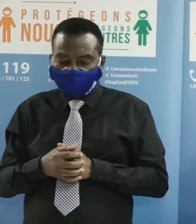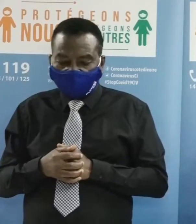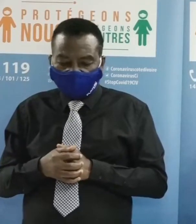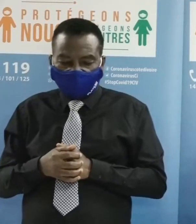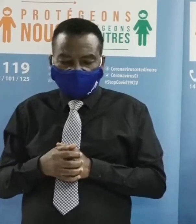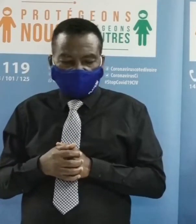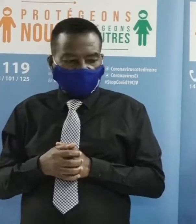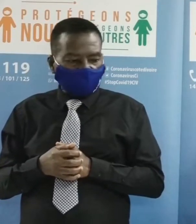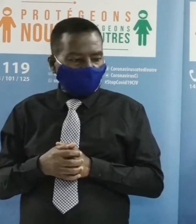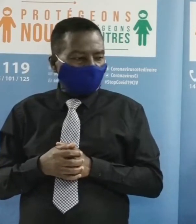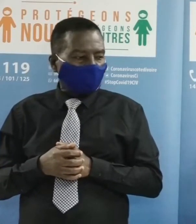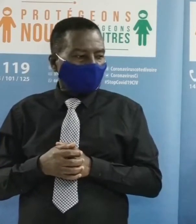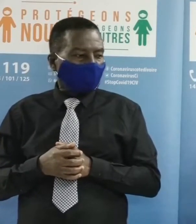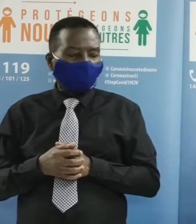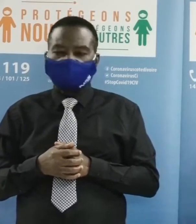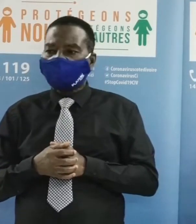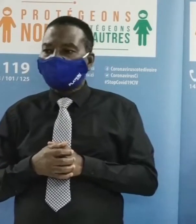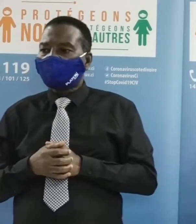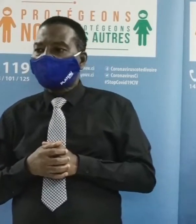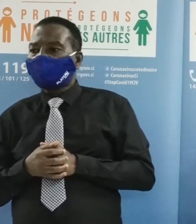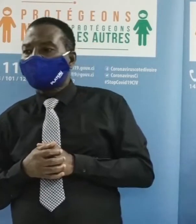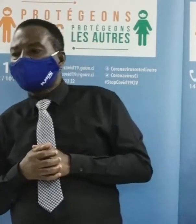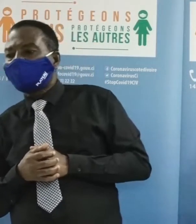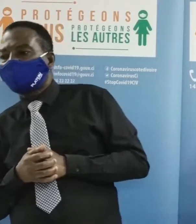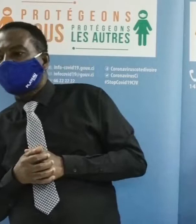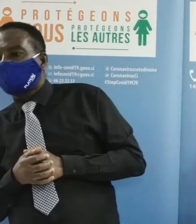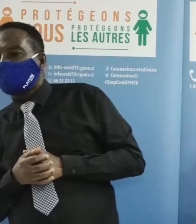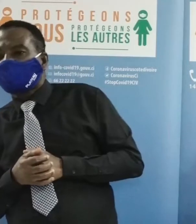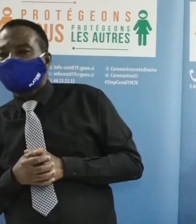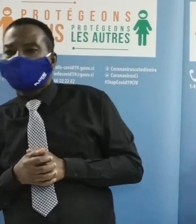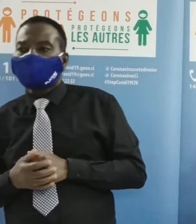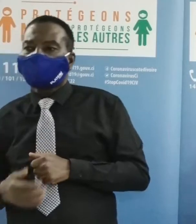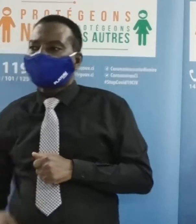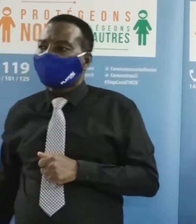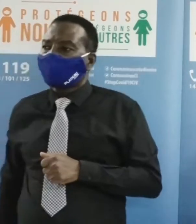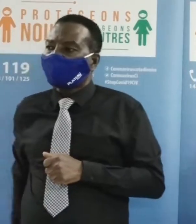je ne me rappelle plus apprécié de ses maximes kouadio